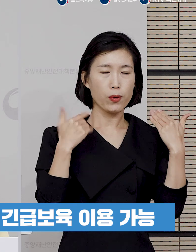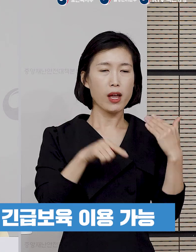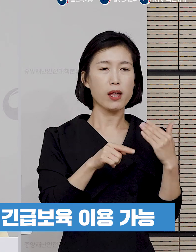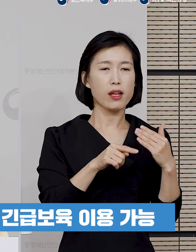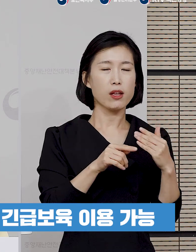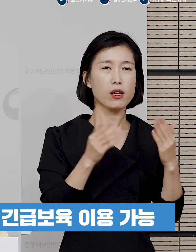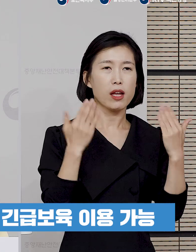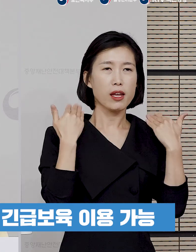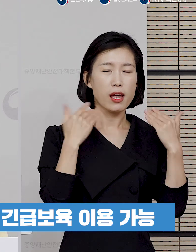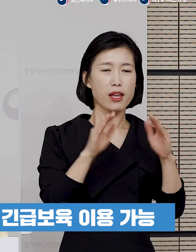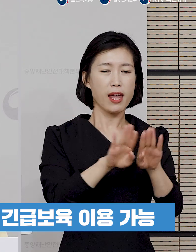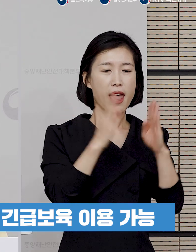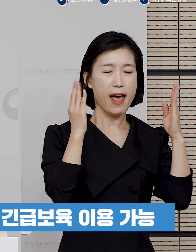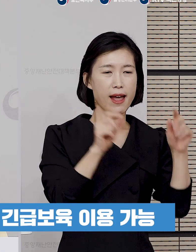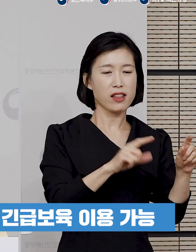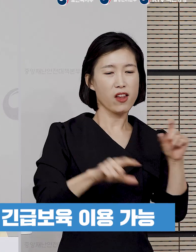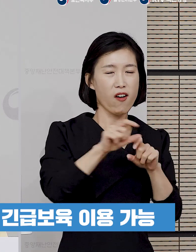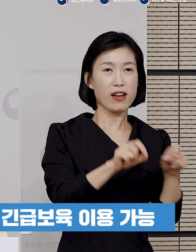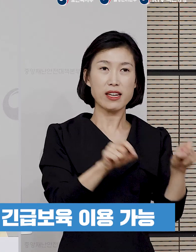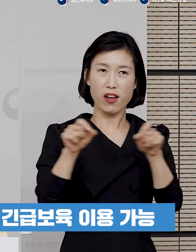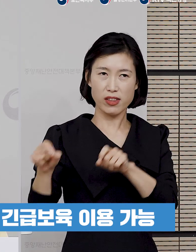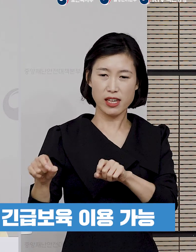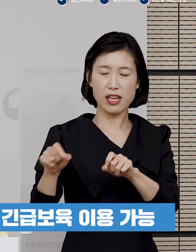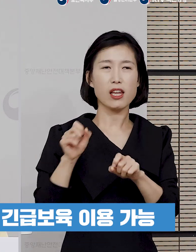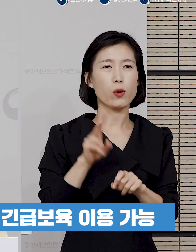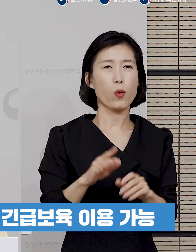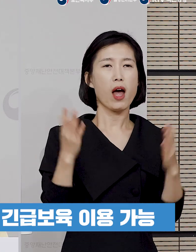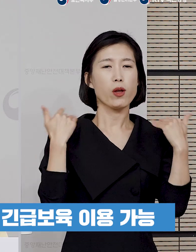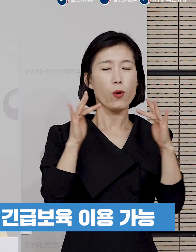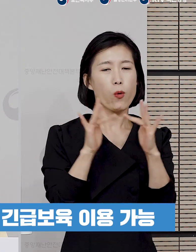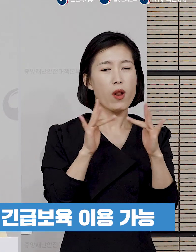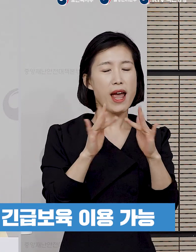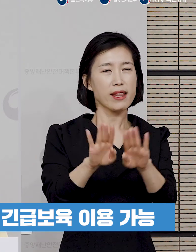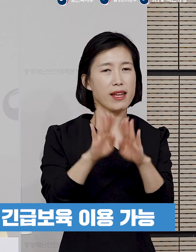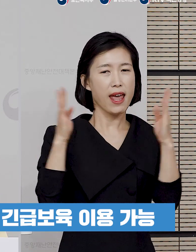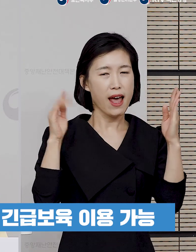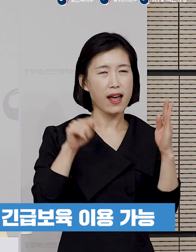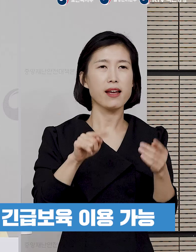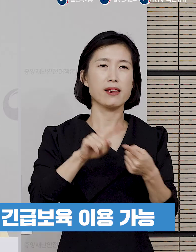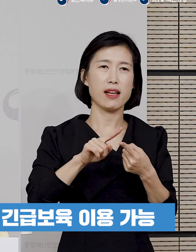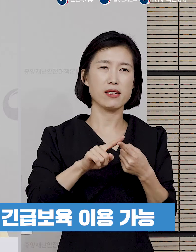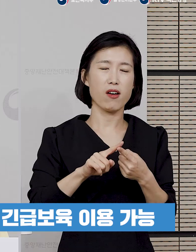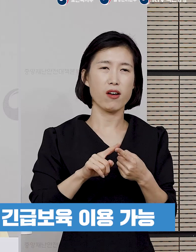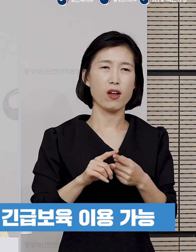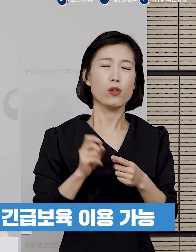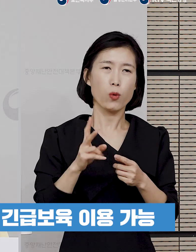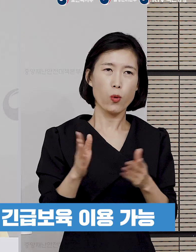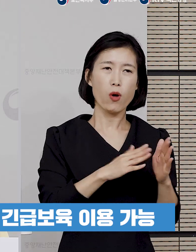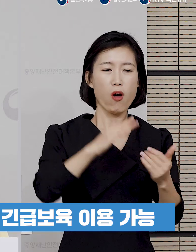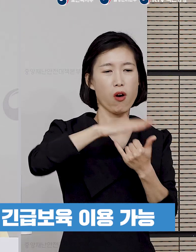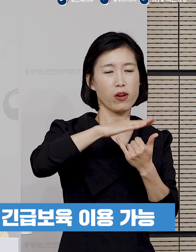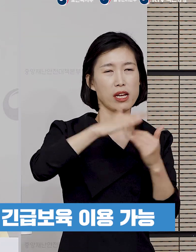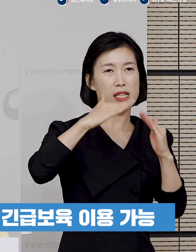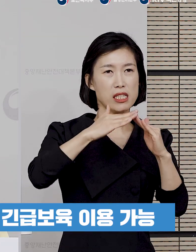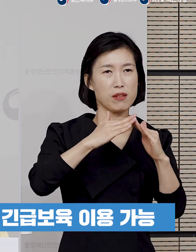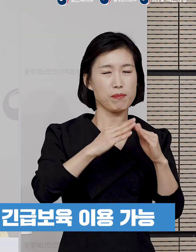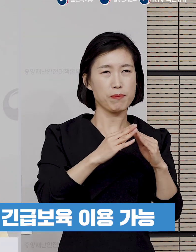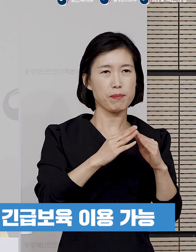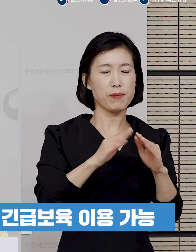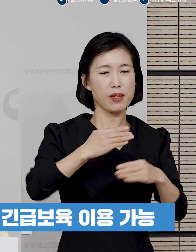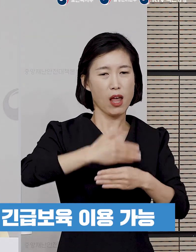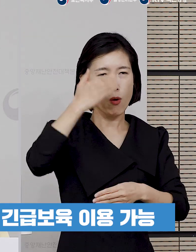계약 추가 연기와 온라인 단계적 계약 조치와 더불어 어린이집 휴원 기간도 추가로